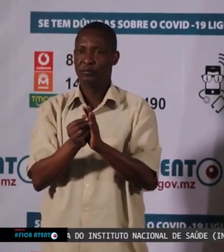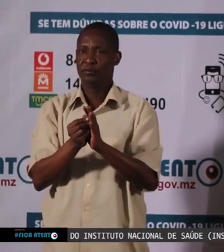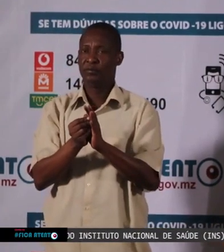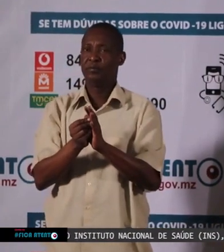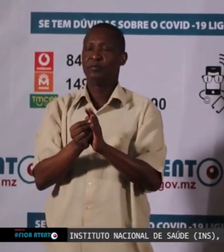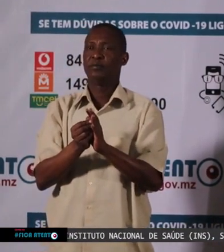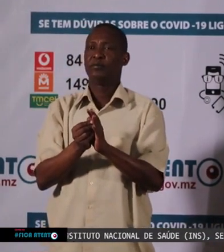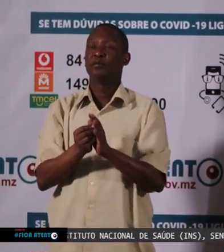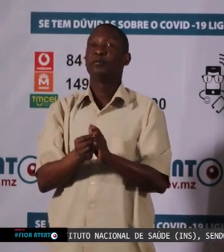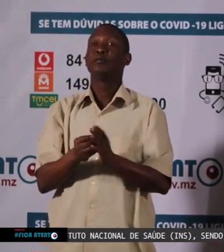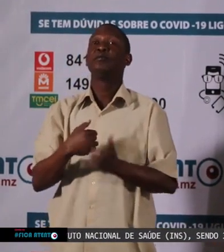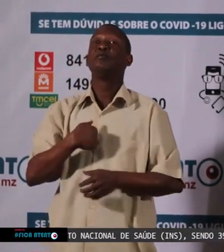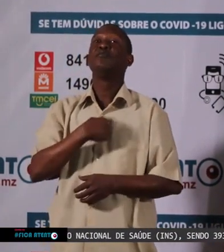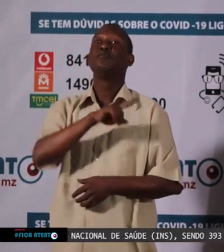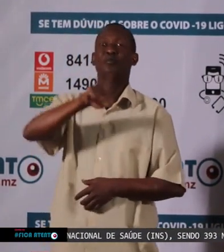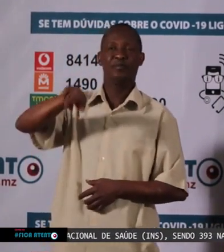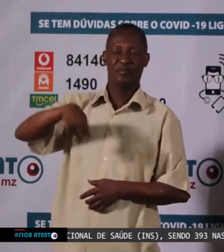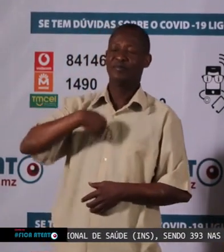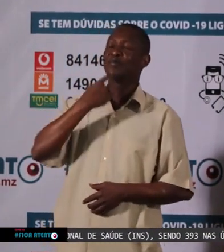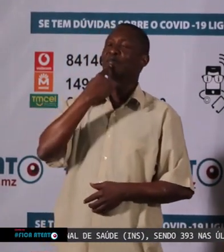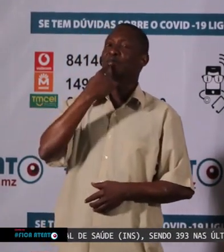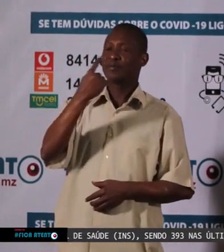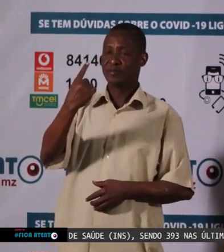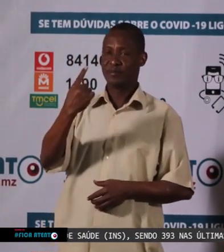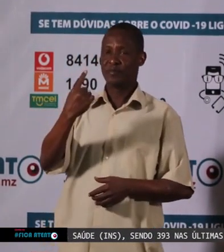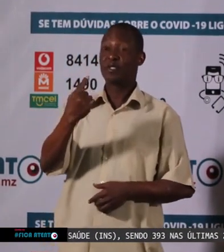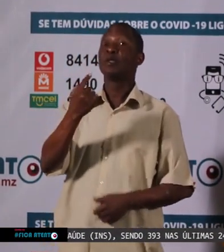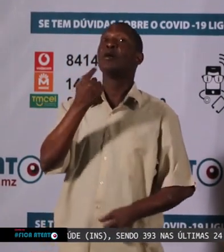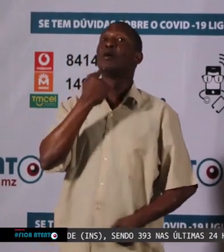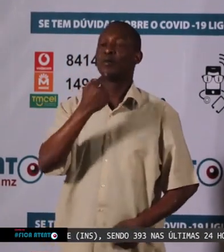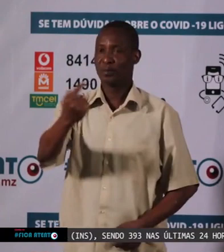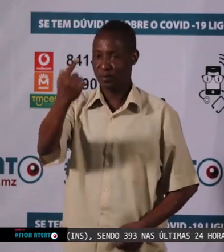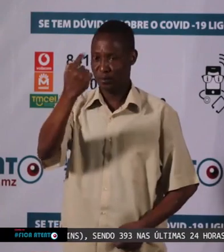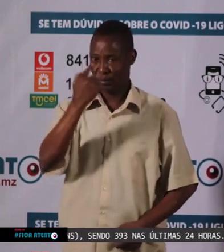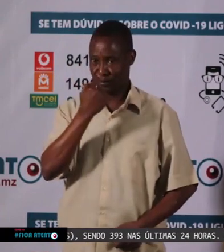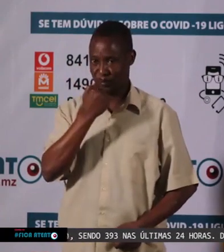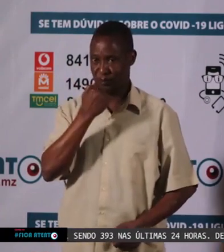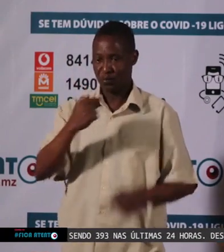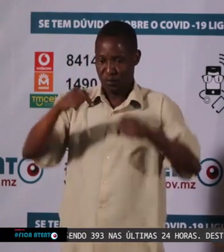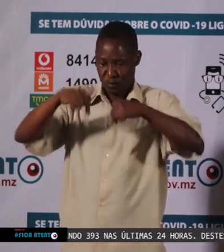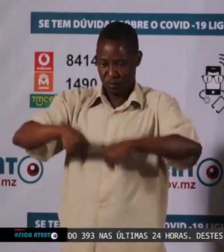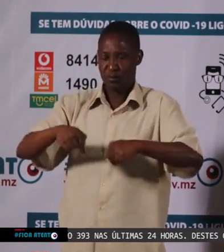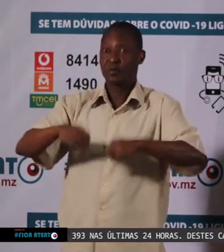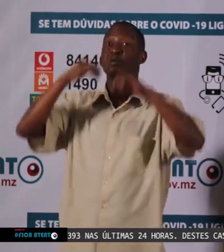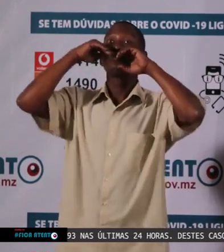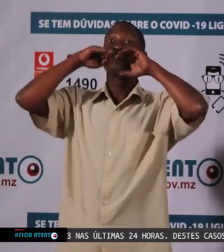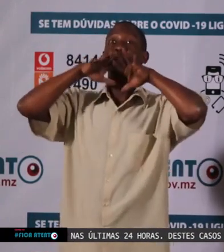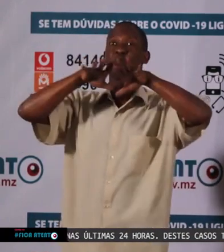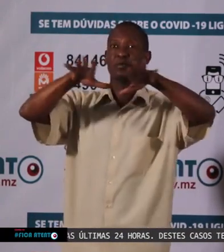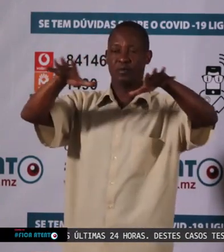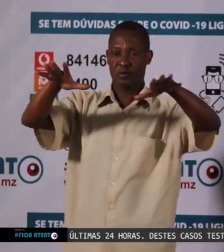que daríamos a resposta. Queremos hoje partilhar quais são os custos envolvidos